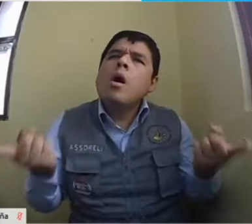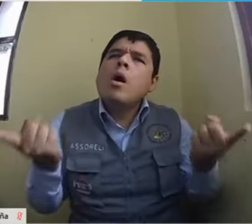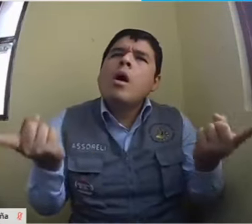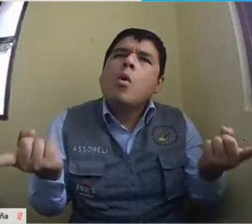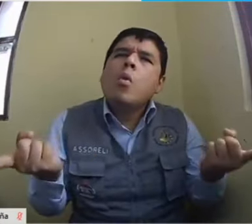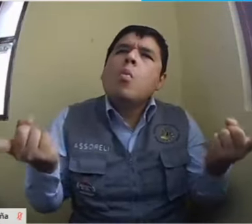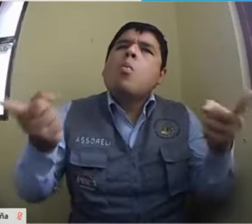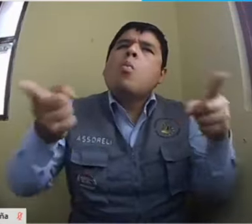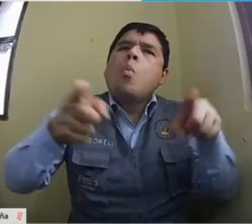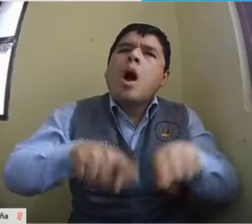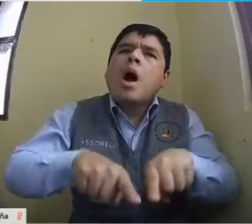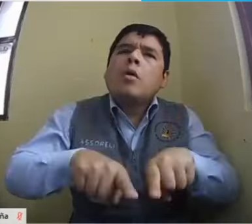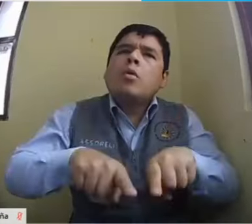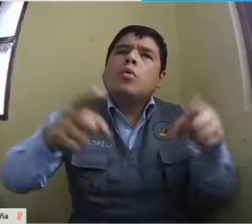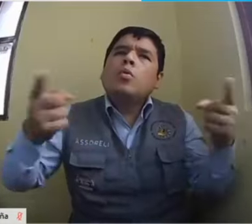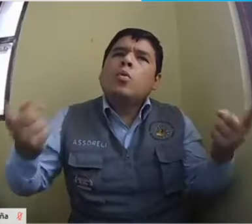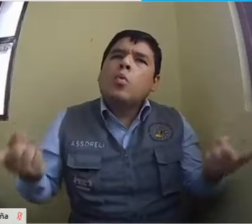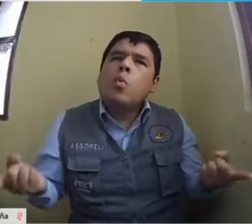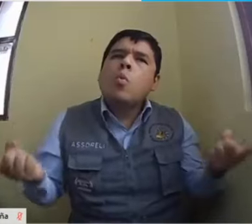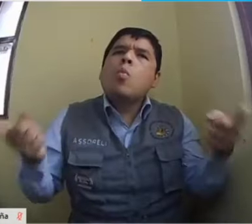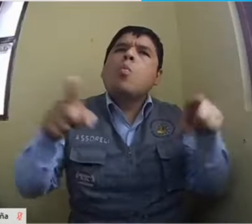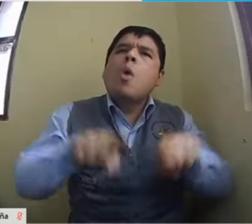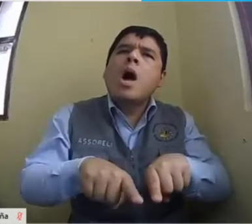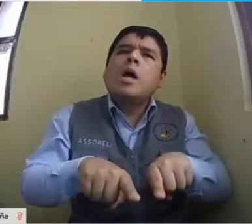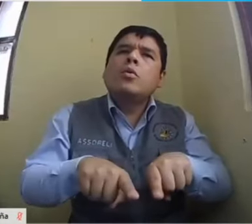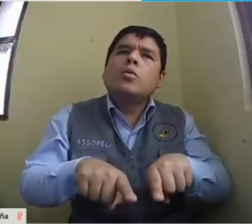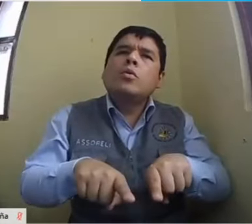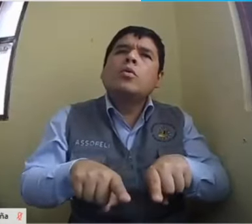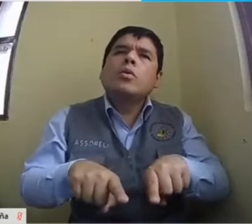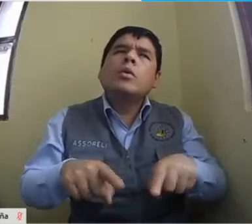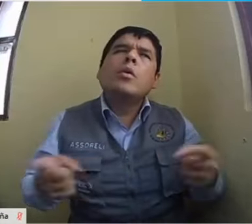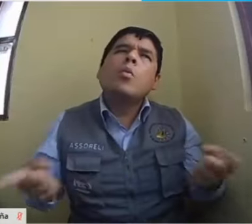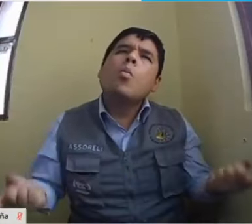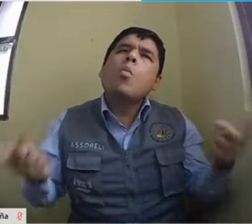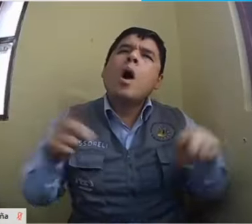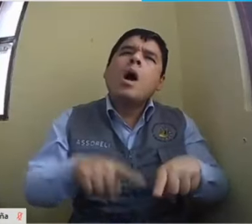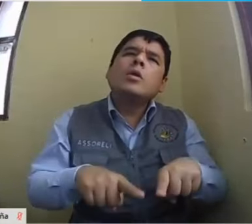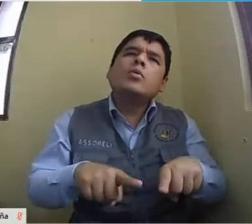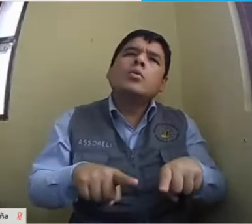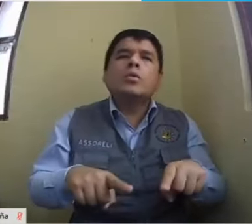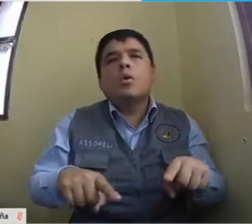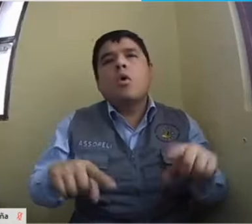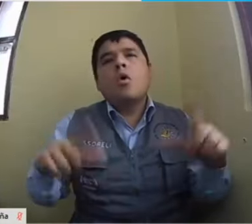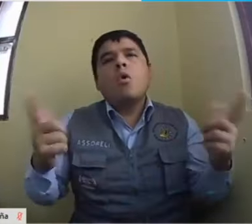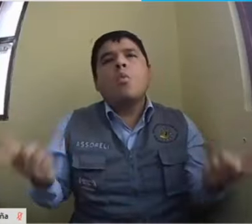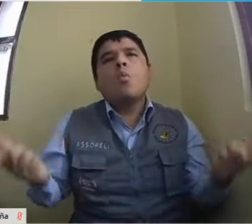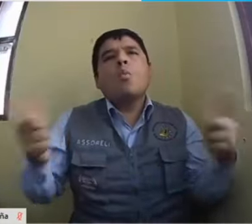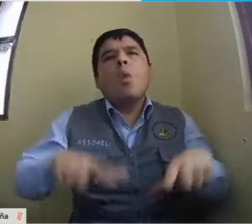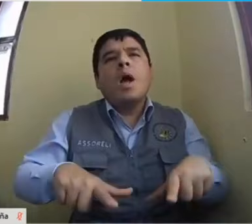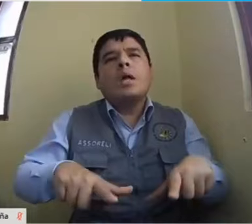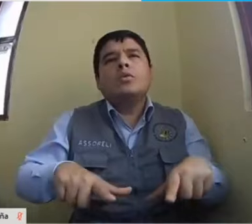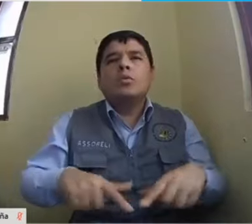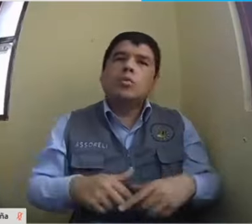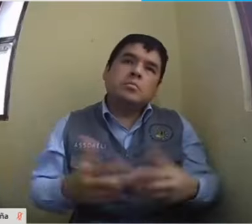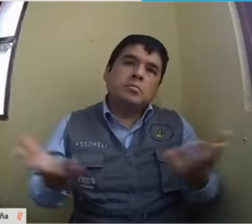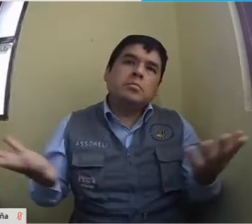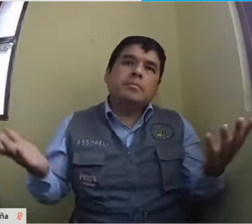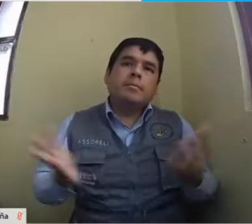¿Cuándo? Esa es la señal de cuándo. Cuando vienes, cuando llegas, se va a utilizar